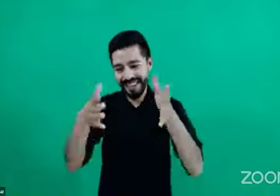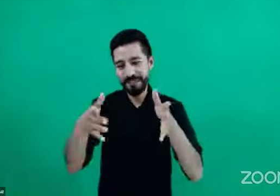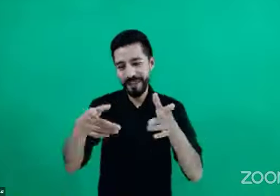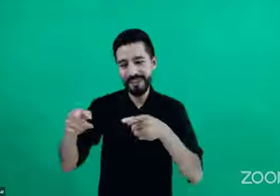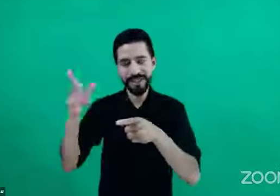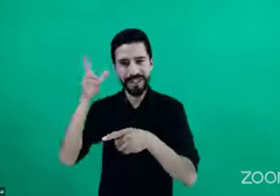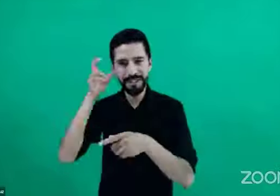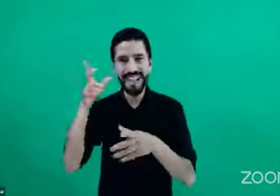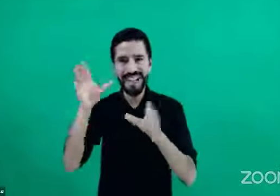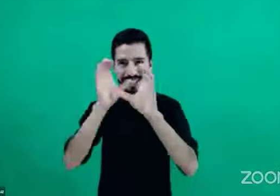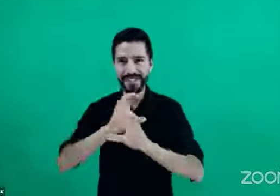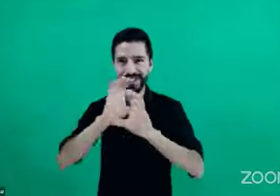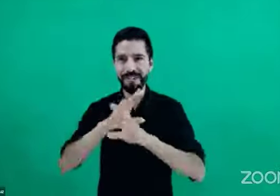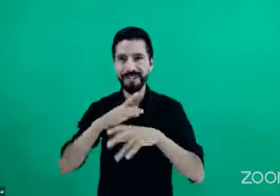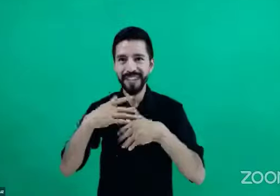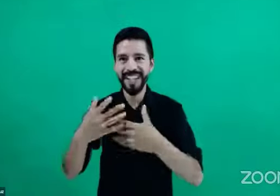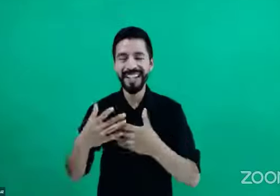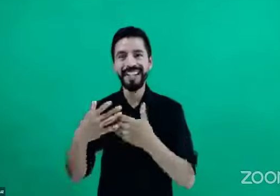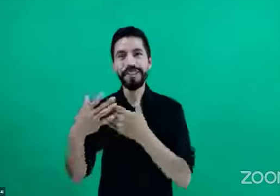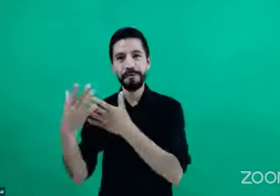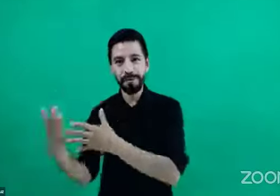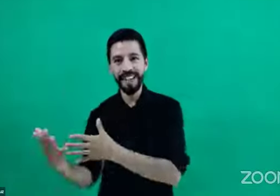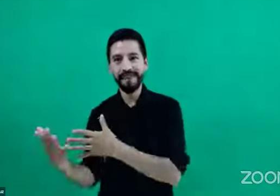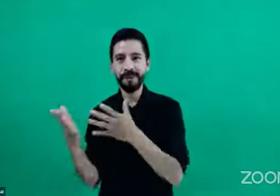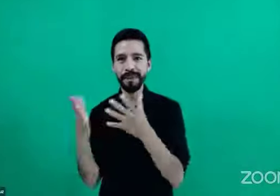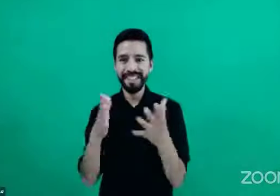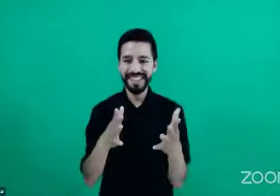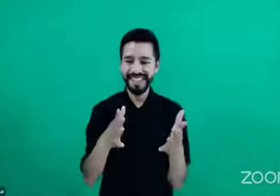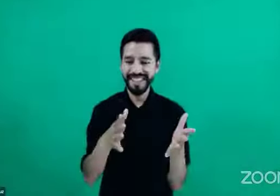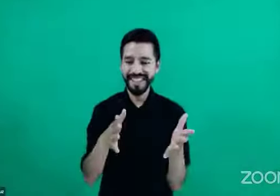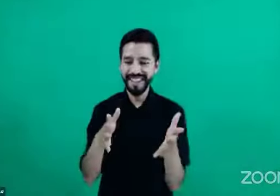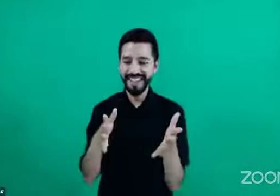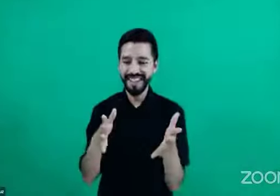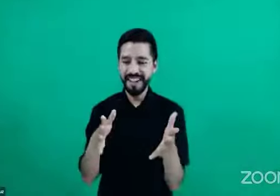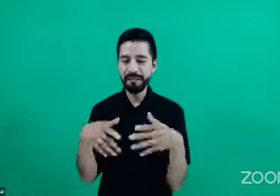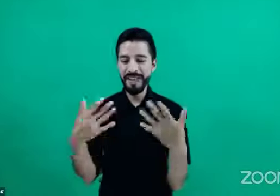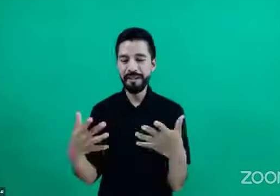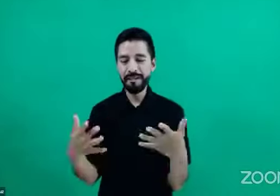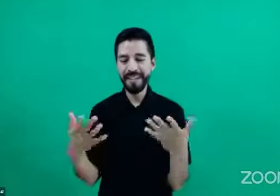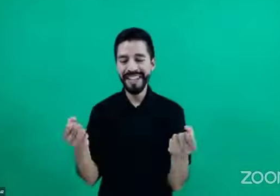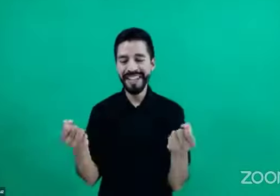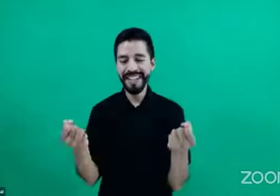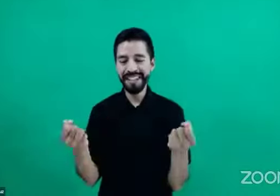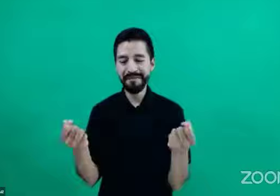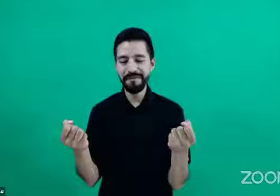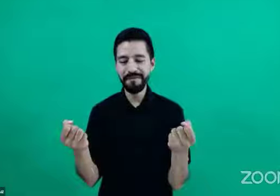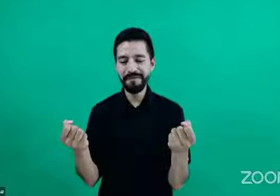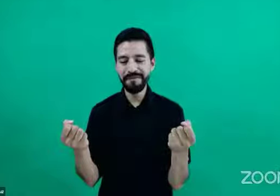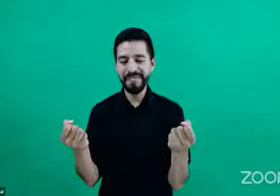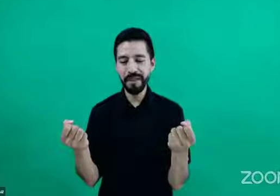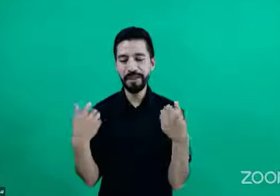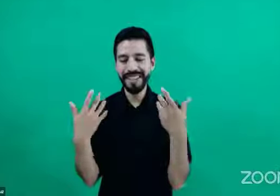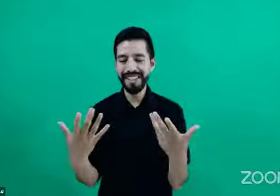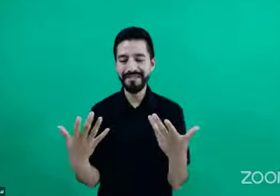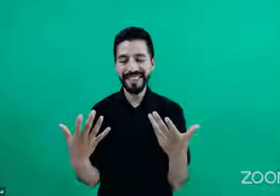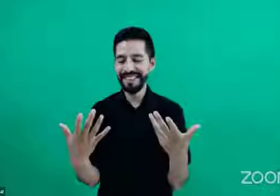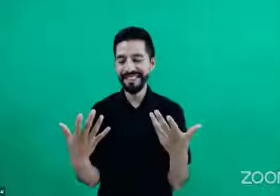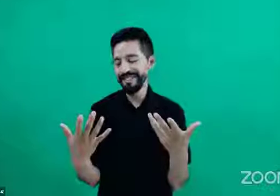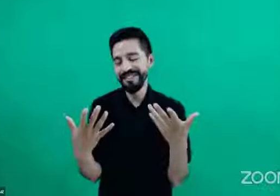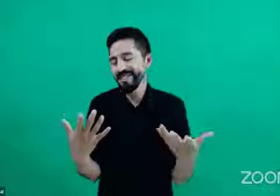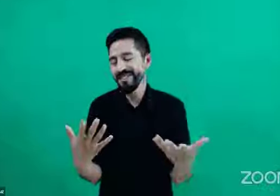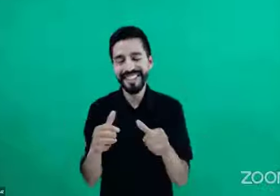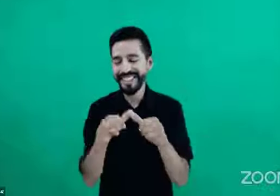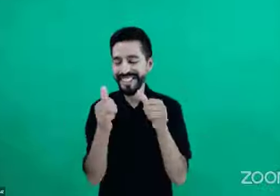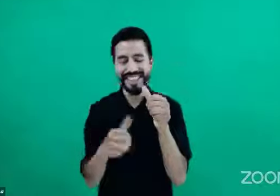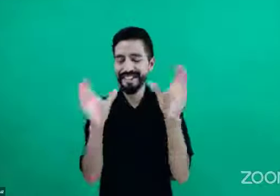que interpretar una canción como tal para poder, ¿por qué? Porque